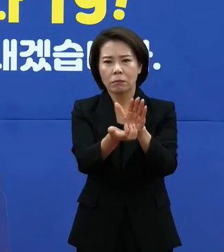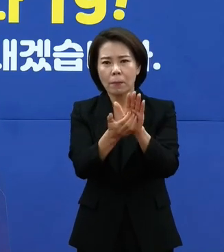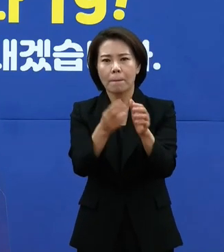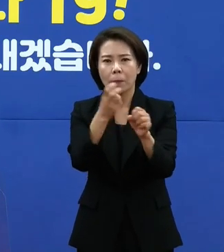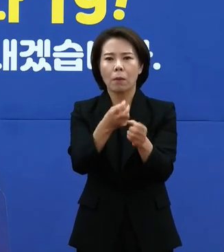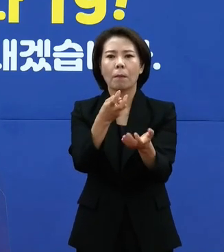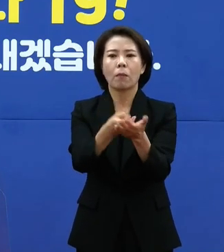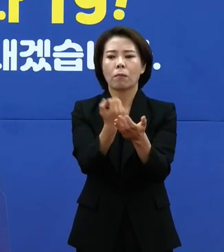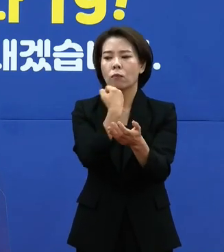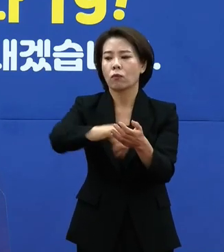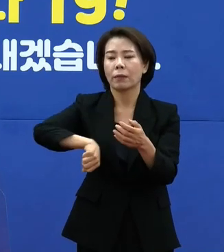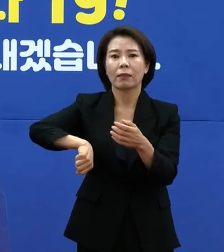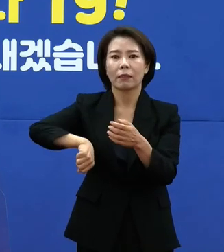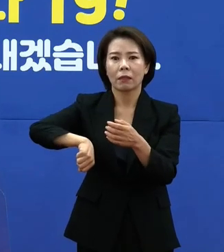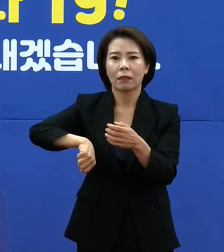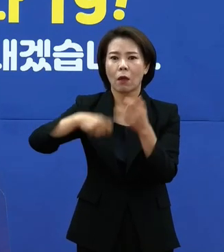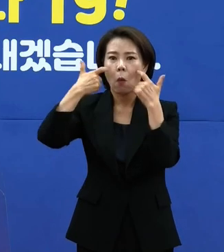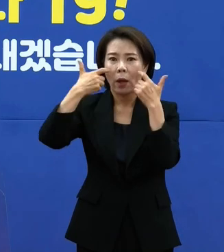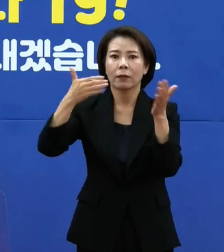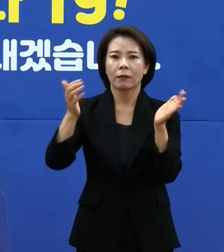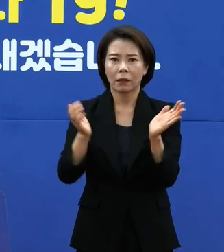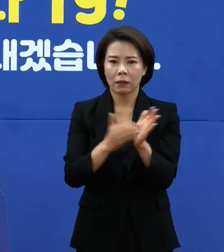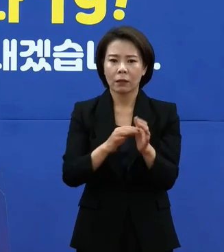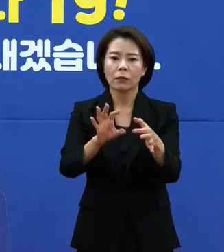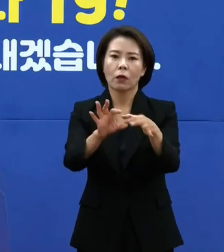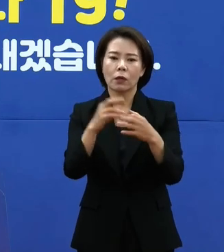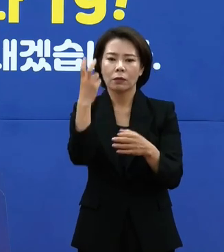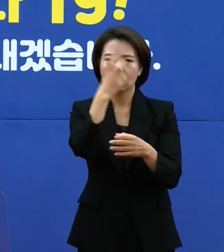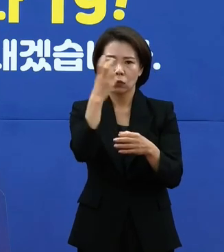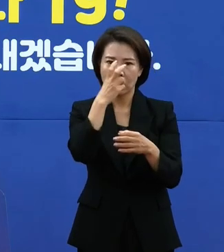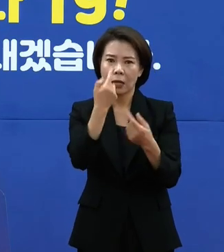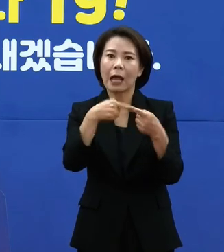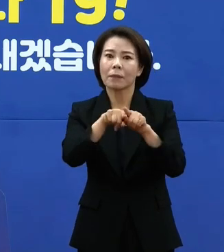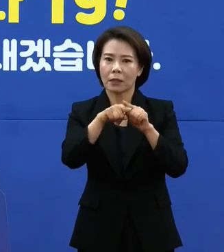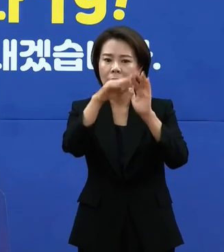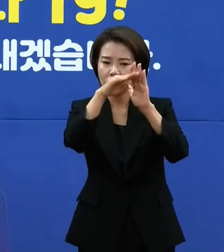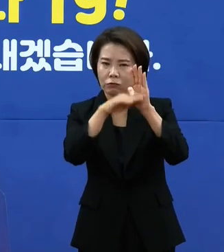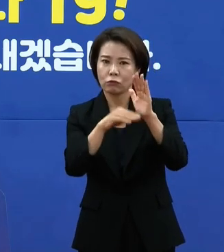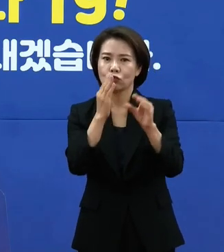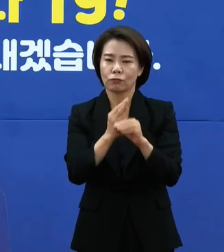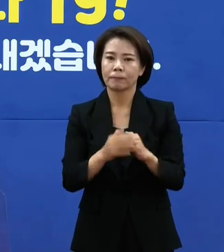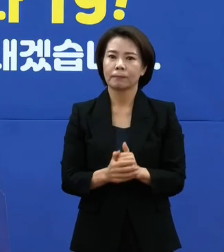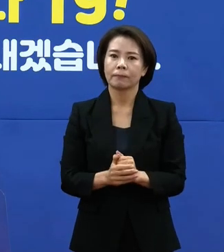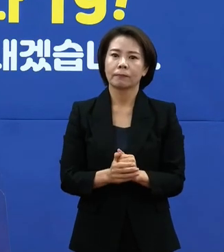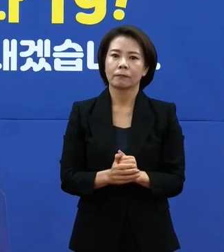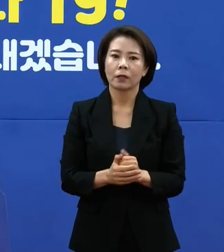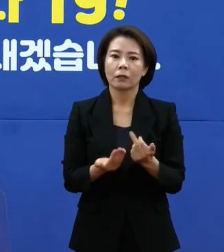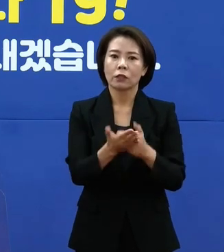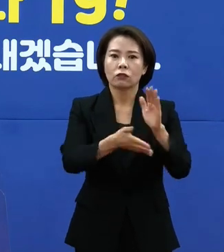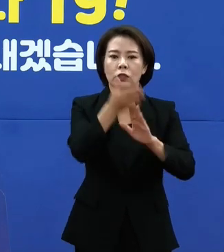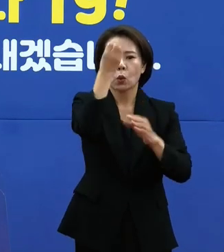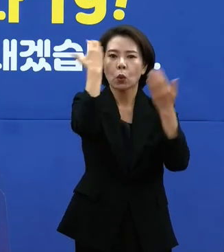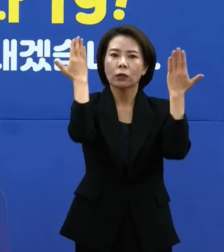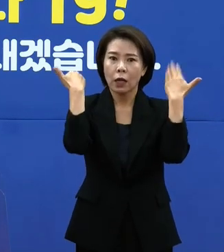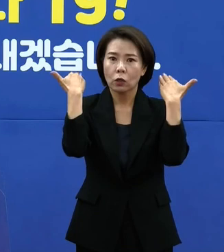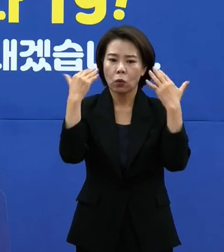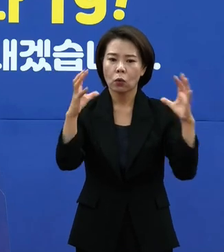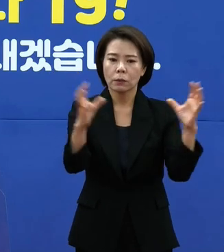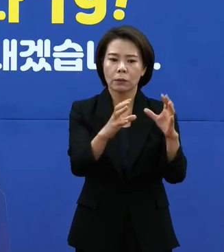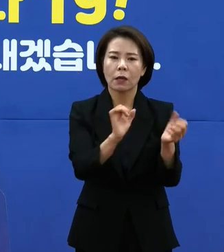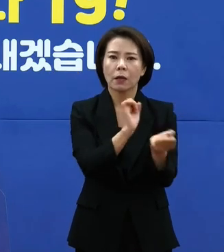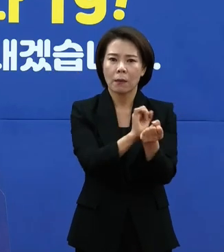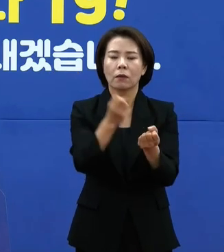법률 위반 사례도 확인됨에 따라 관련 조사도 이루어지고 있습니다. 제주시 고등학교 관련 집단